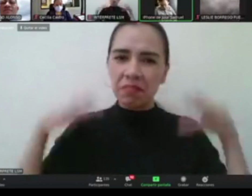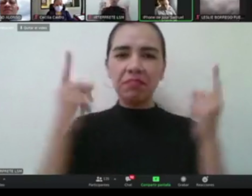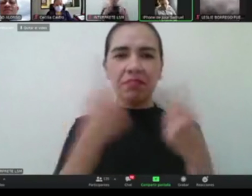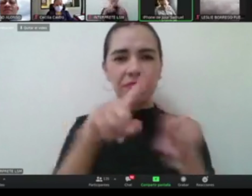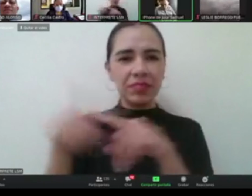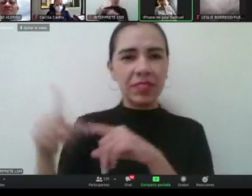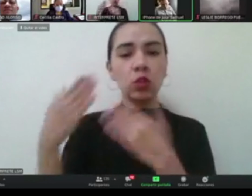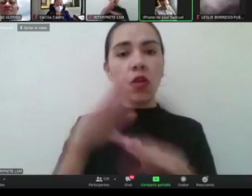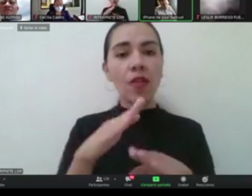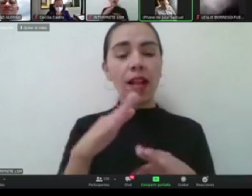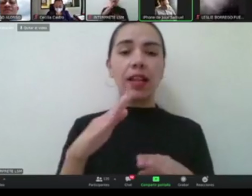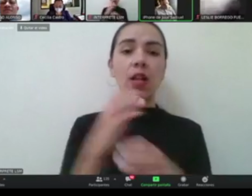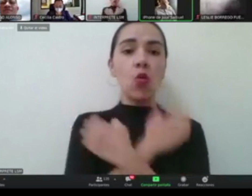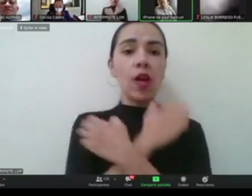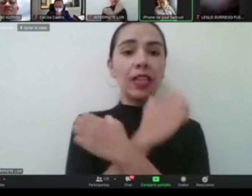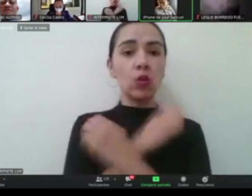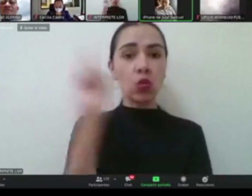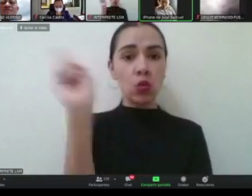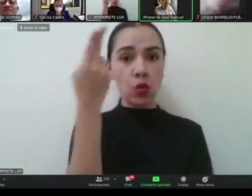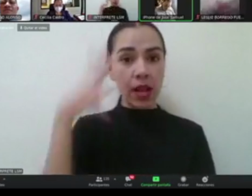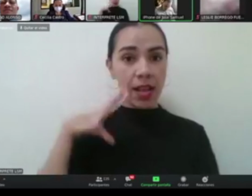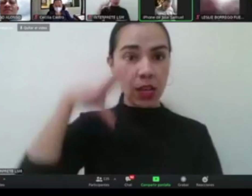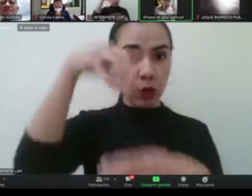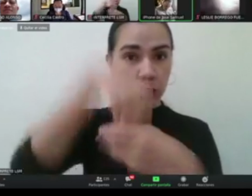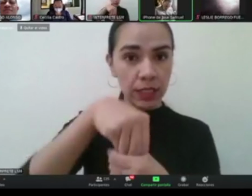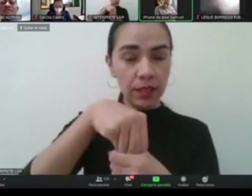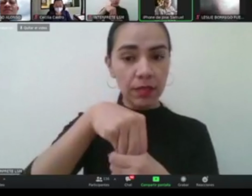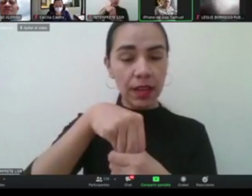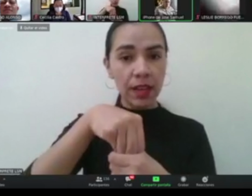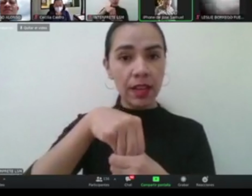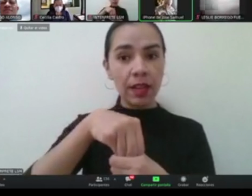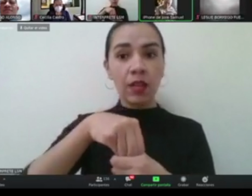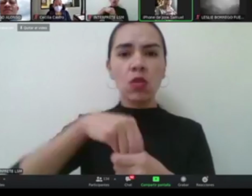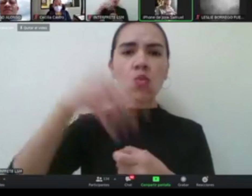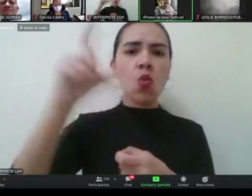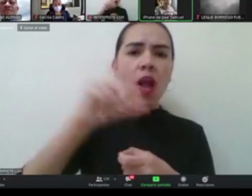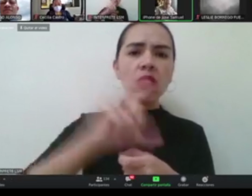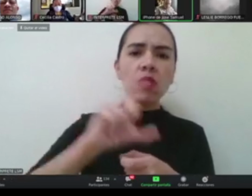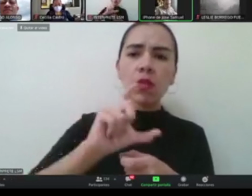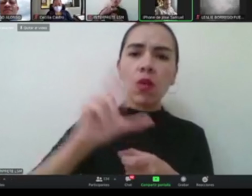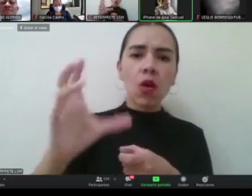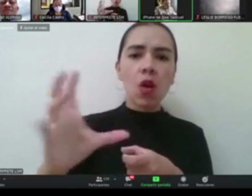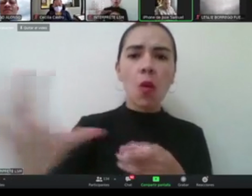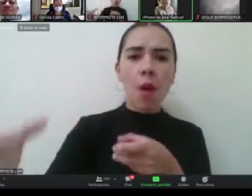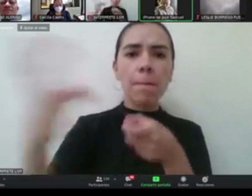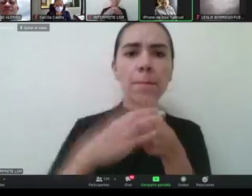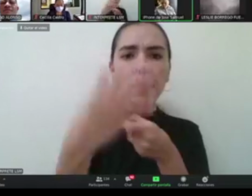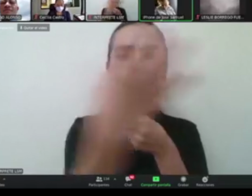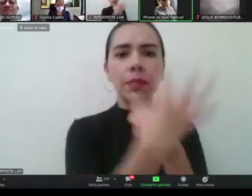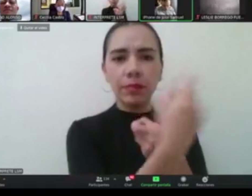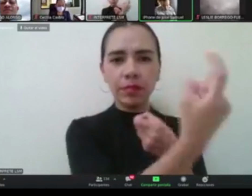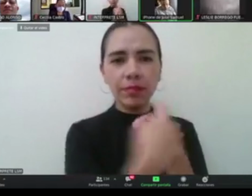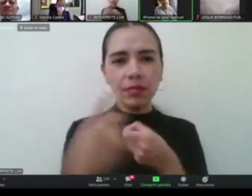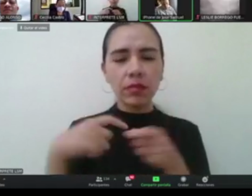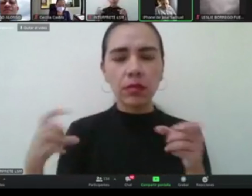educación superior inclusiva. Y cuando vamos a unir a los otros estadios o los